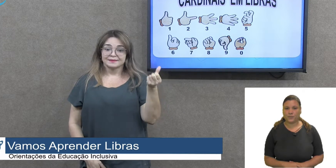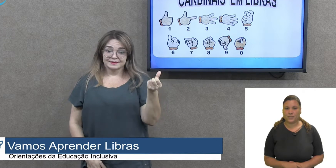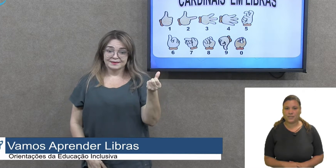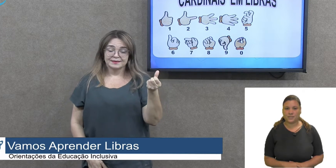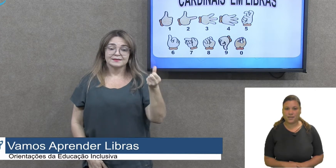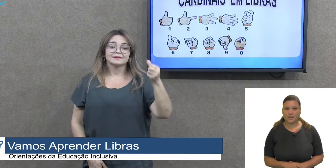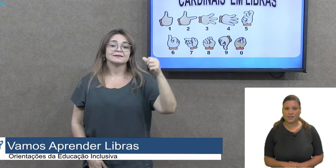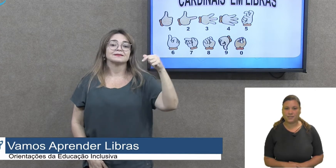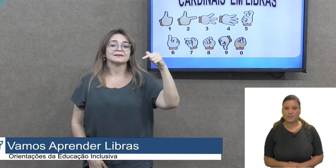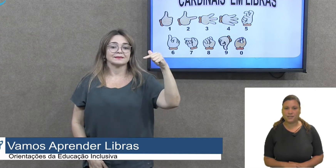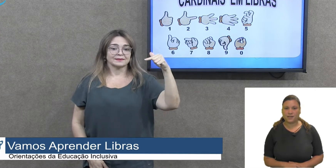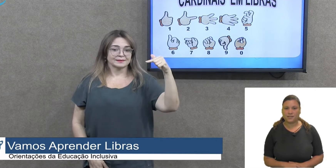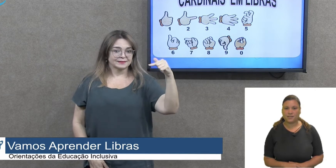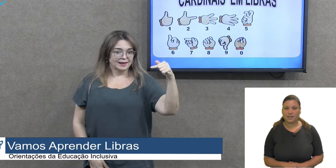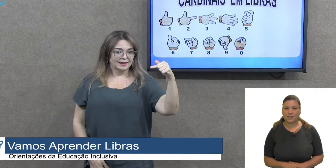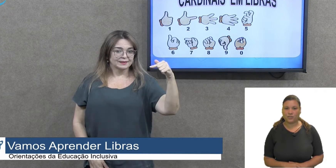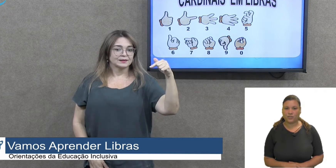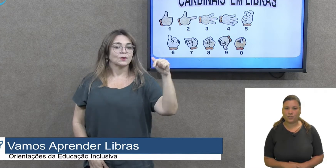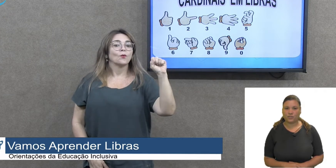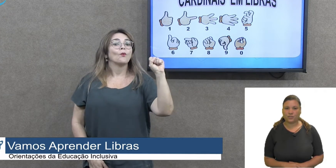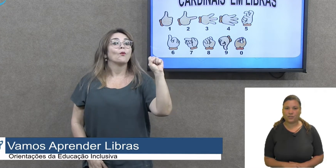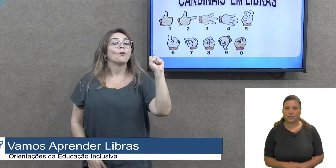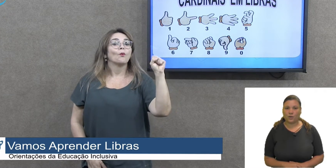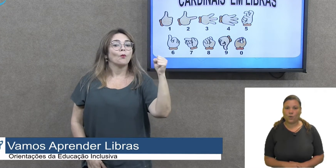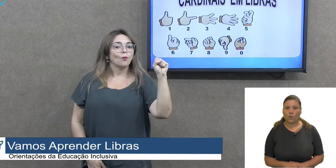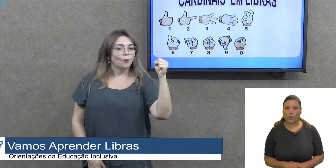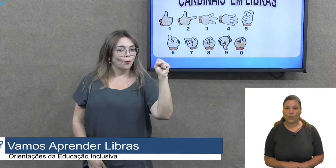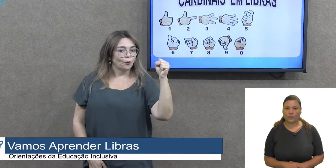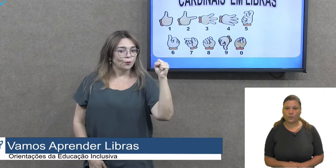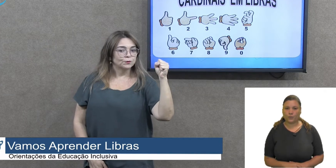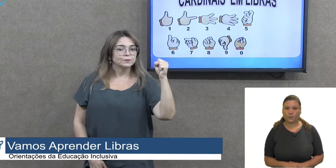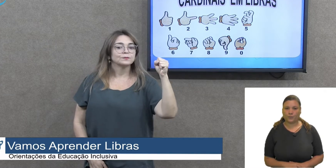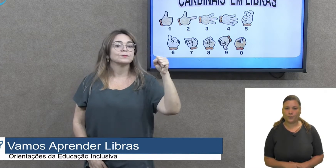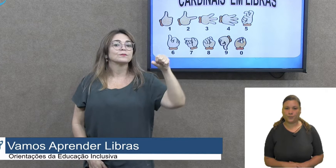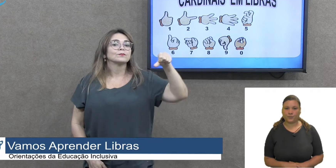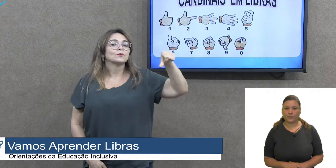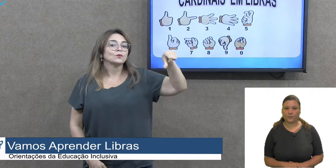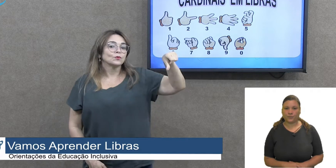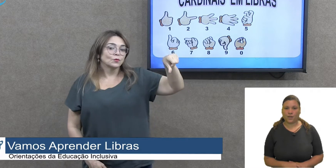cinco, seis, sete, oito,